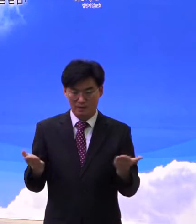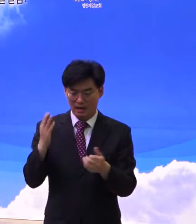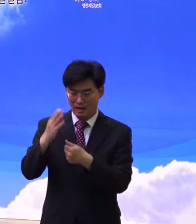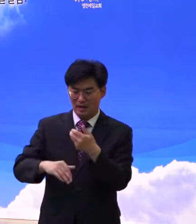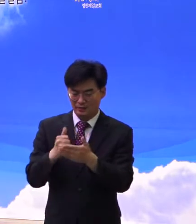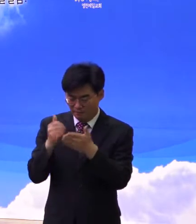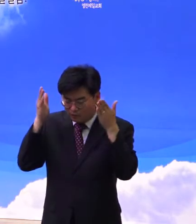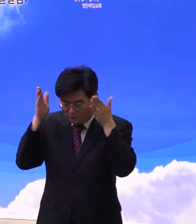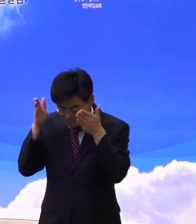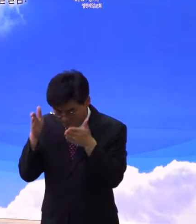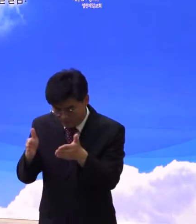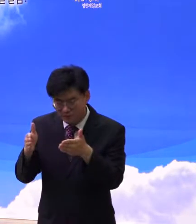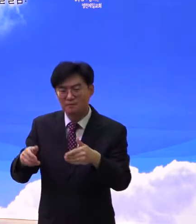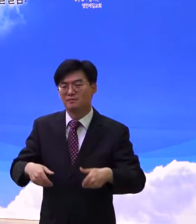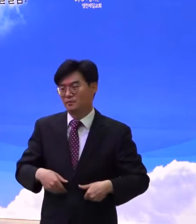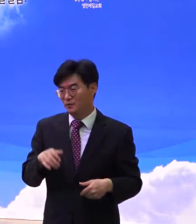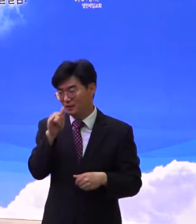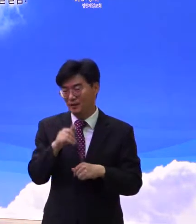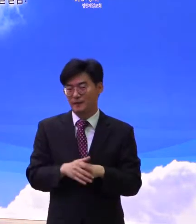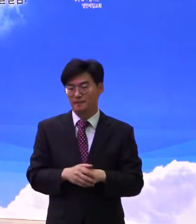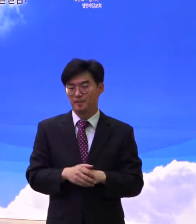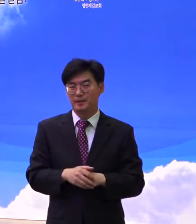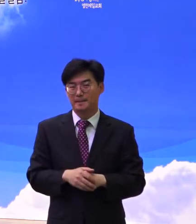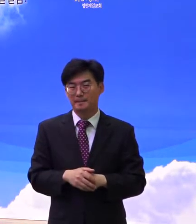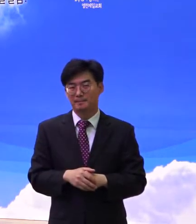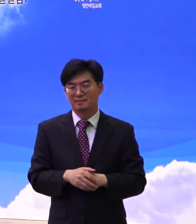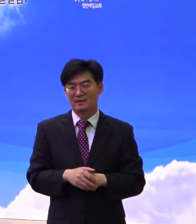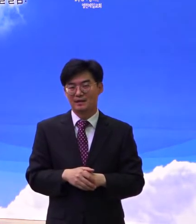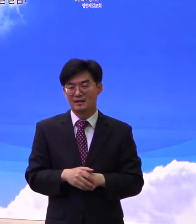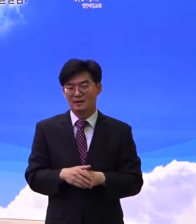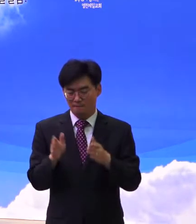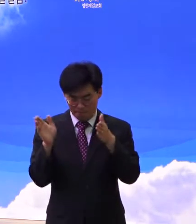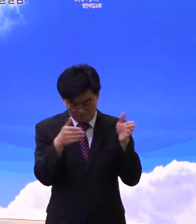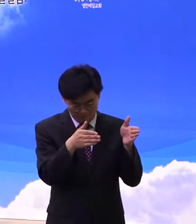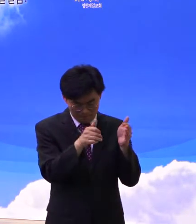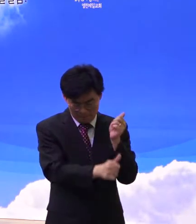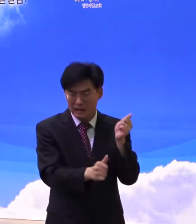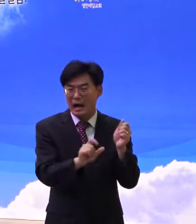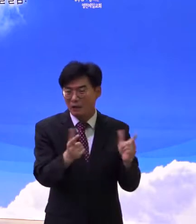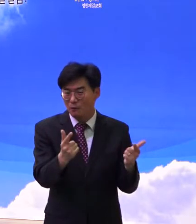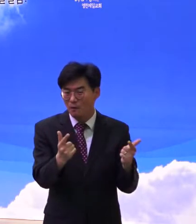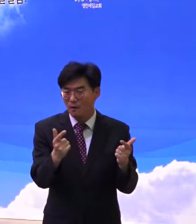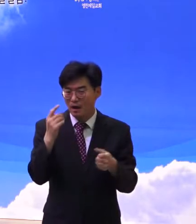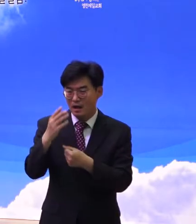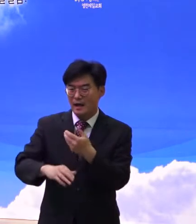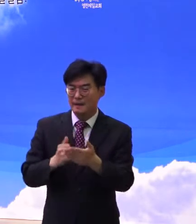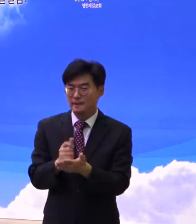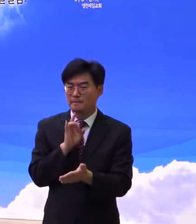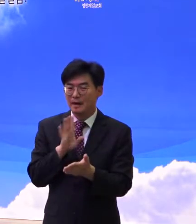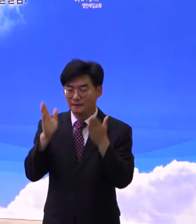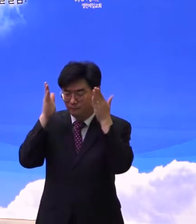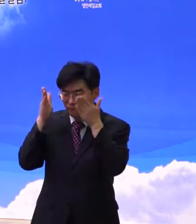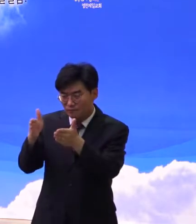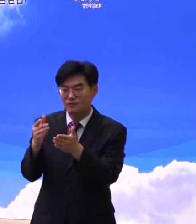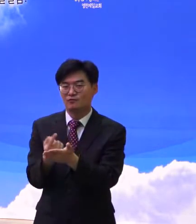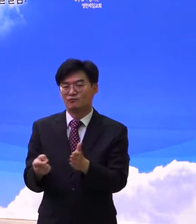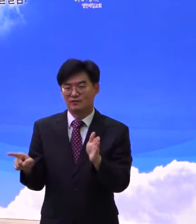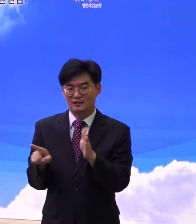그러지 않기 위해서, 우리 모두가 그러지 않기 위해서 우리들은 성령의 인도하심에 따라